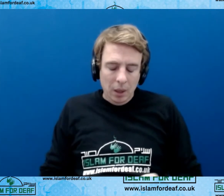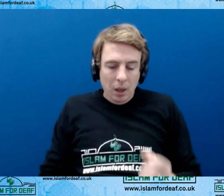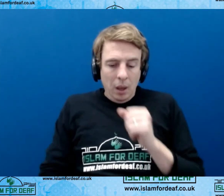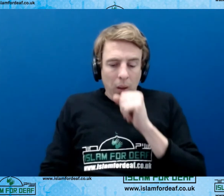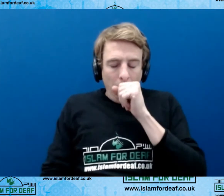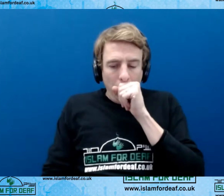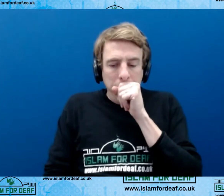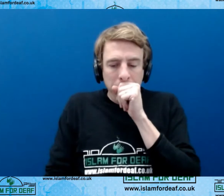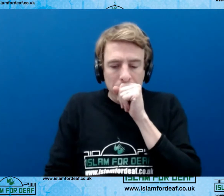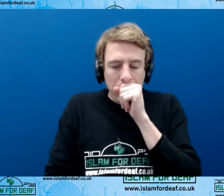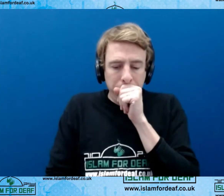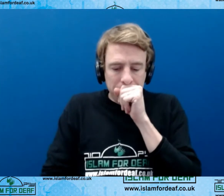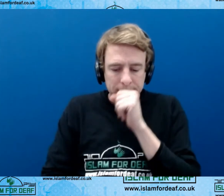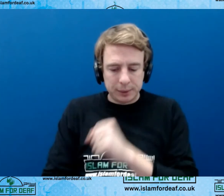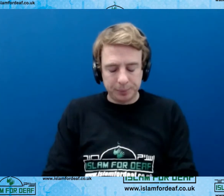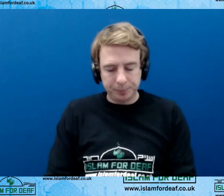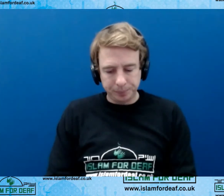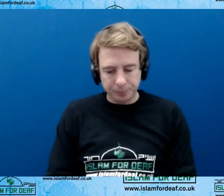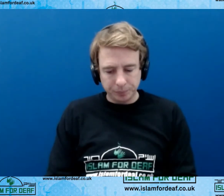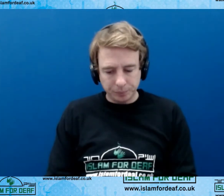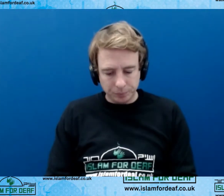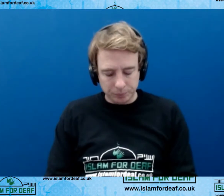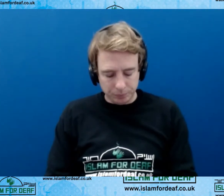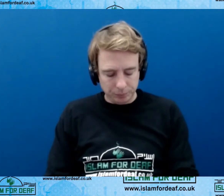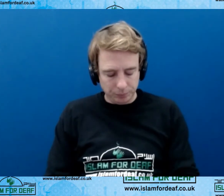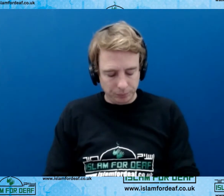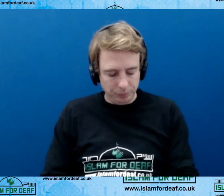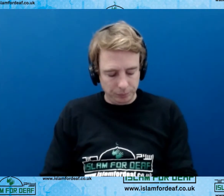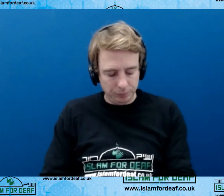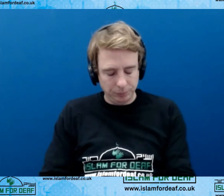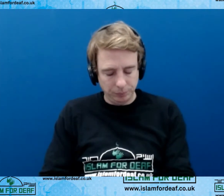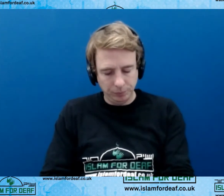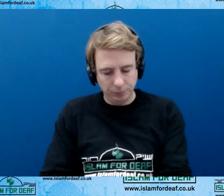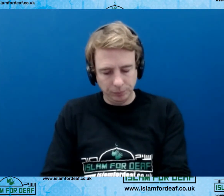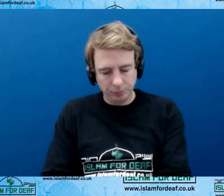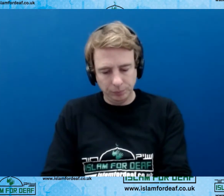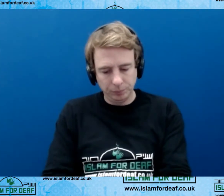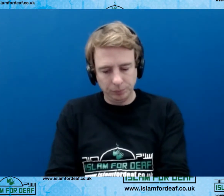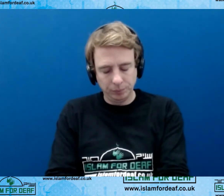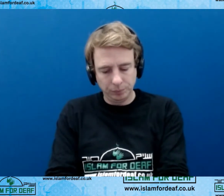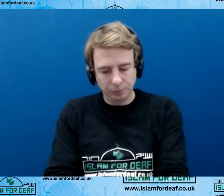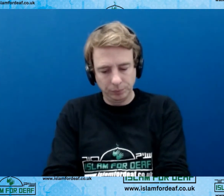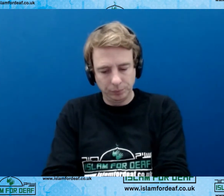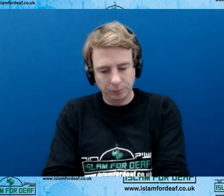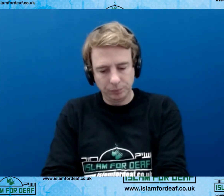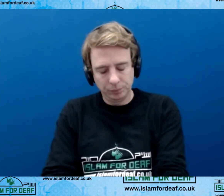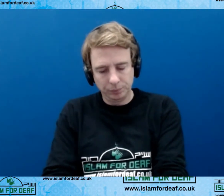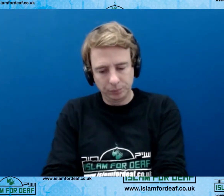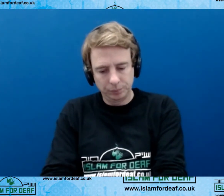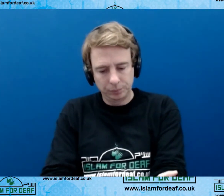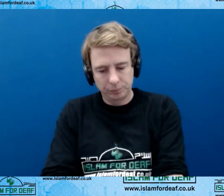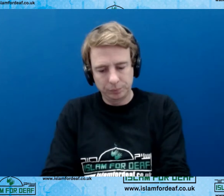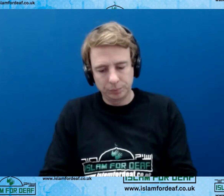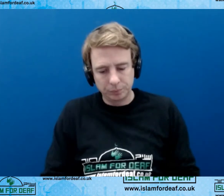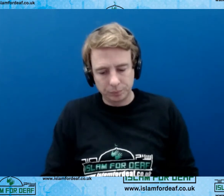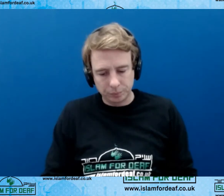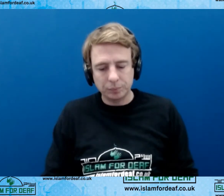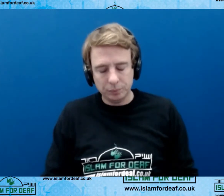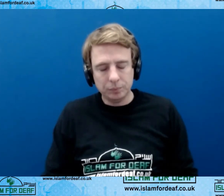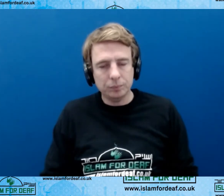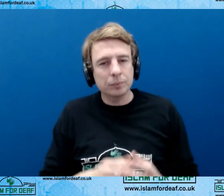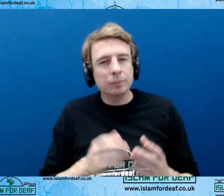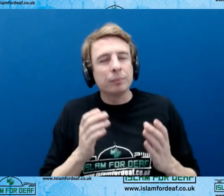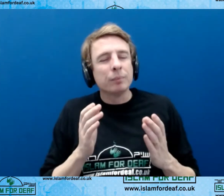من بعضهم بعضا. And the ma'un, this thing in and of itself, it's a small pot or